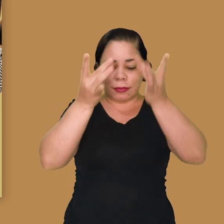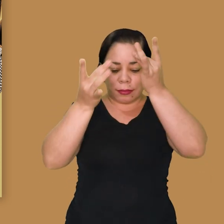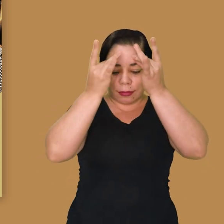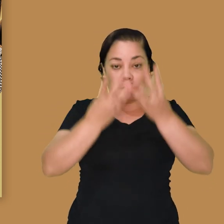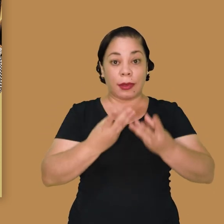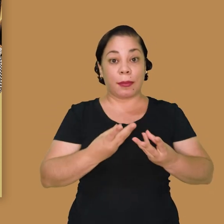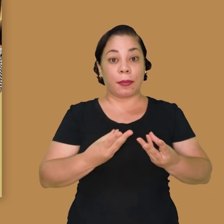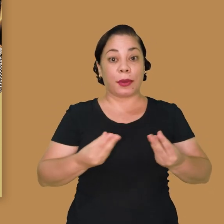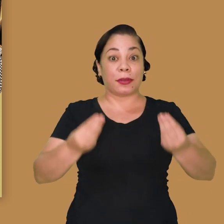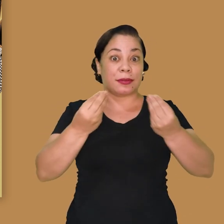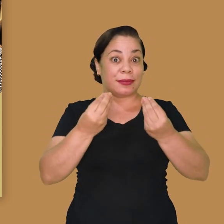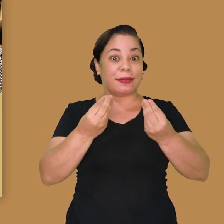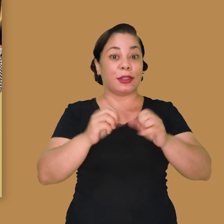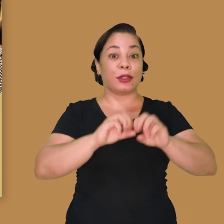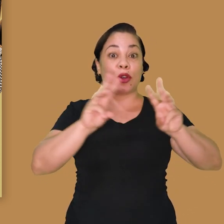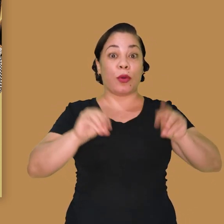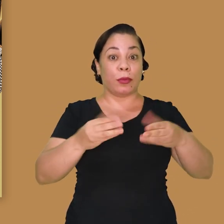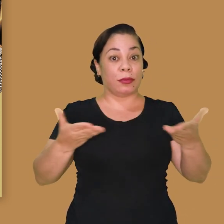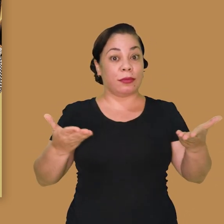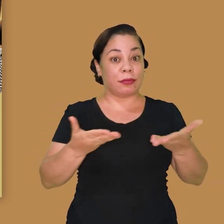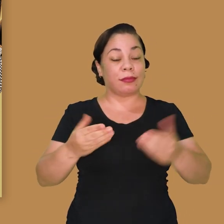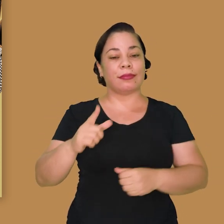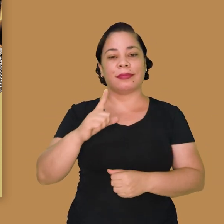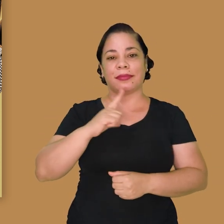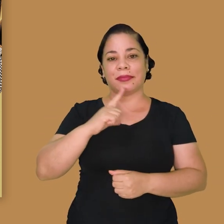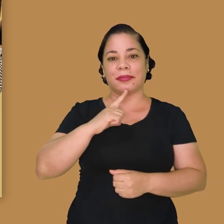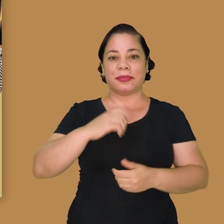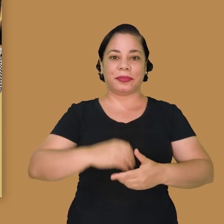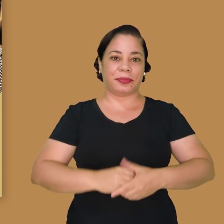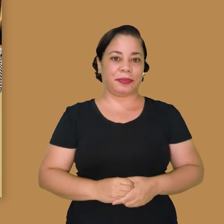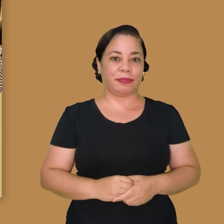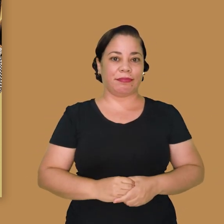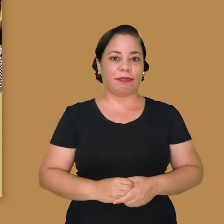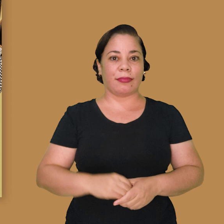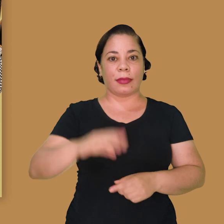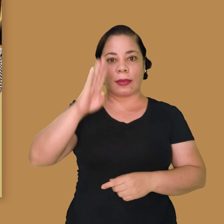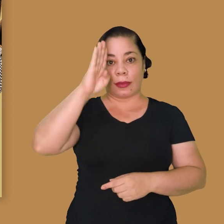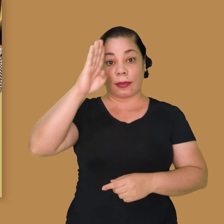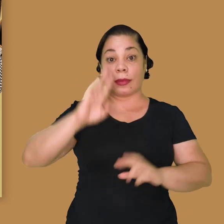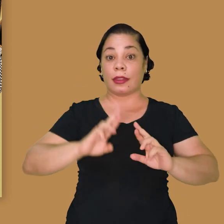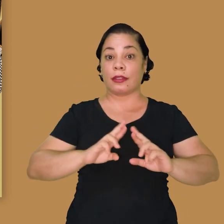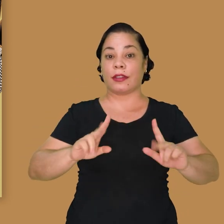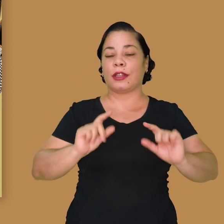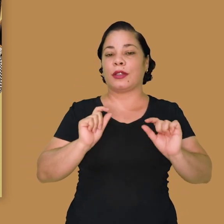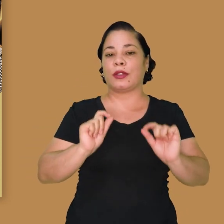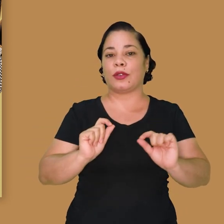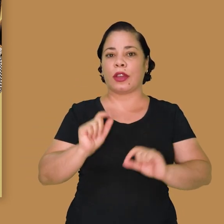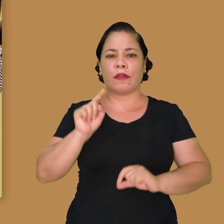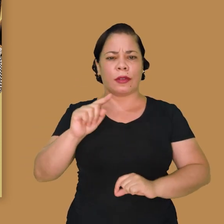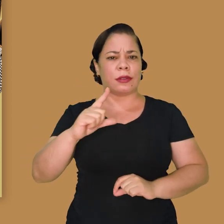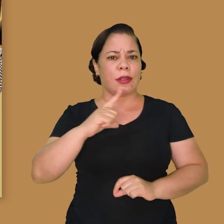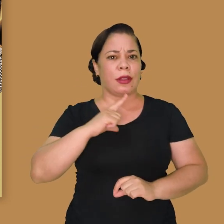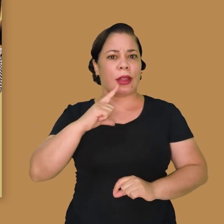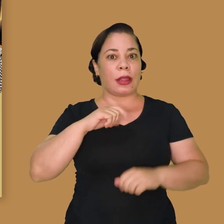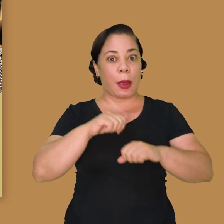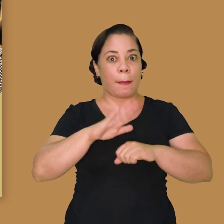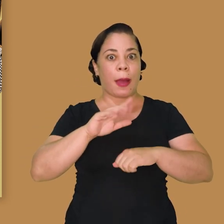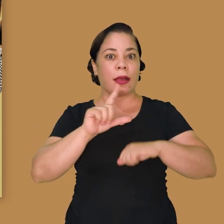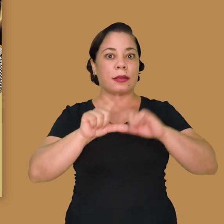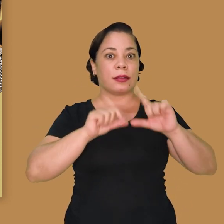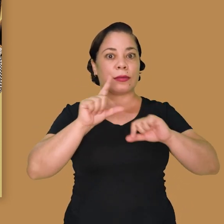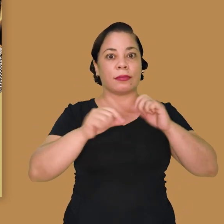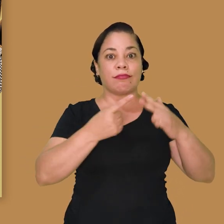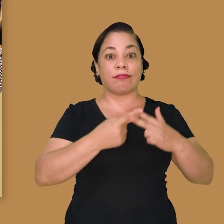apropriando dos aprimoramentos que a versão atual te oferece a principal diferença é que você terá